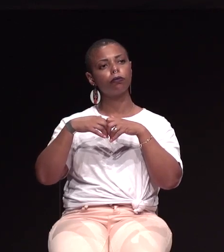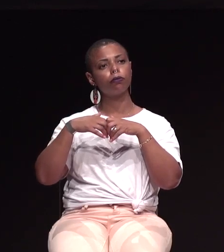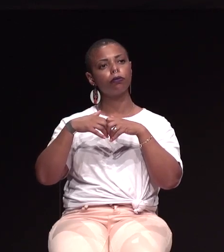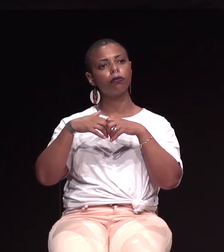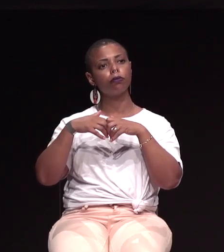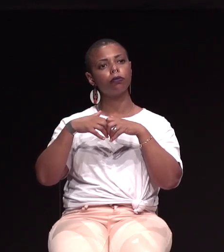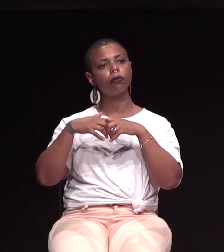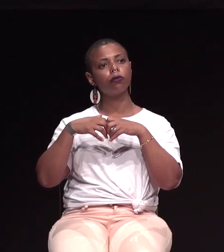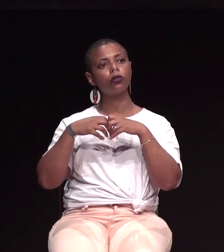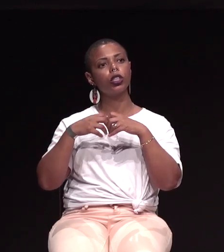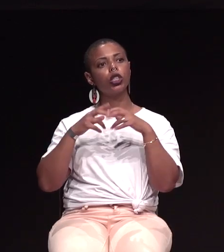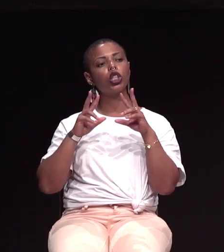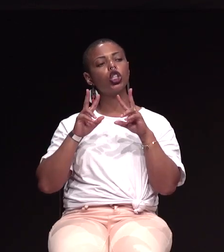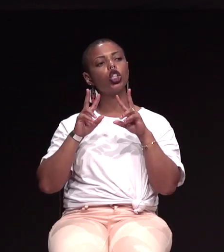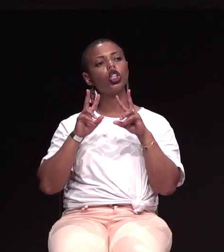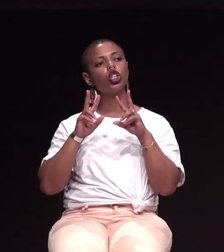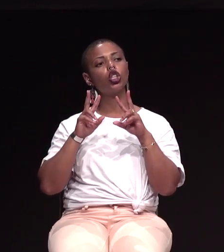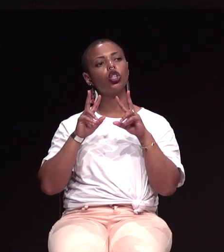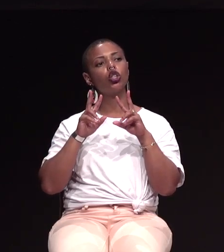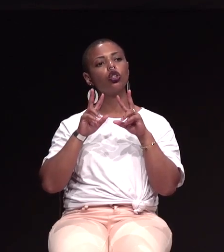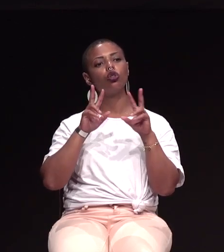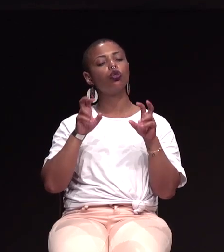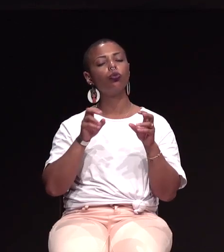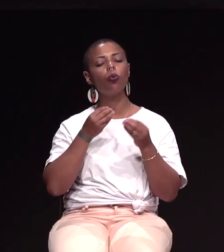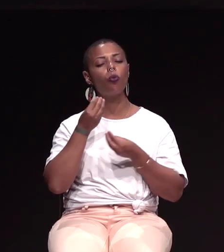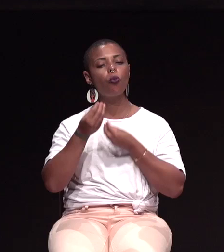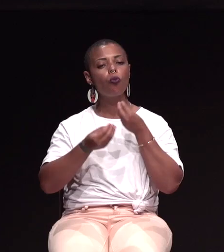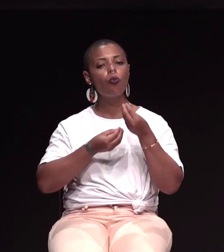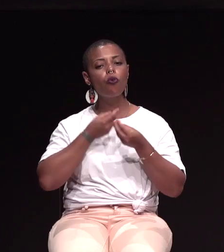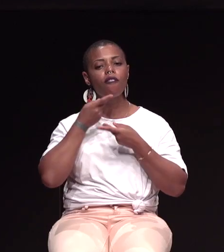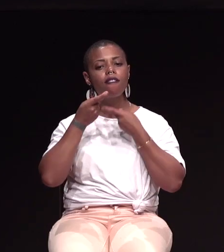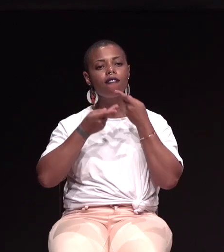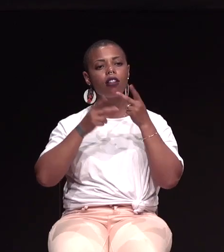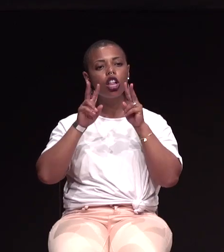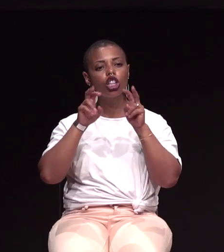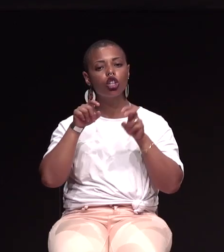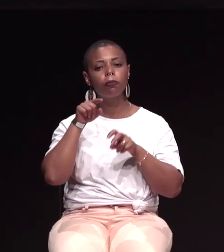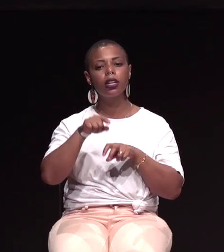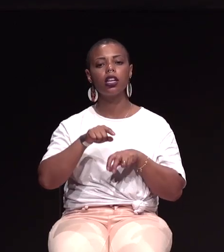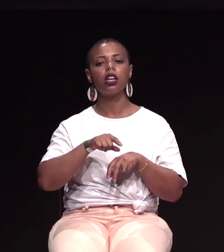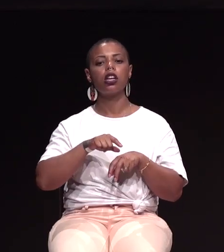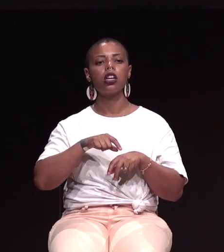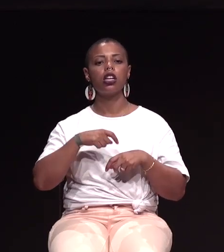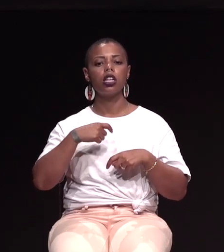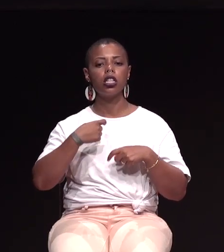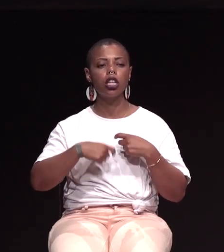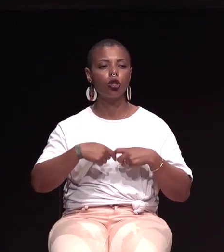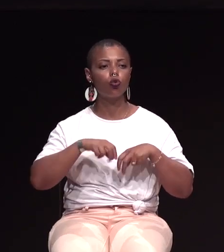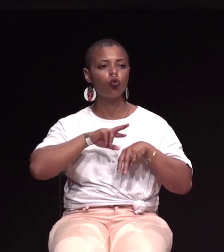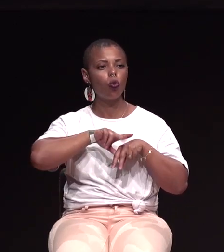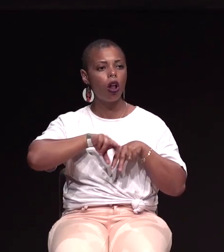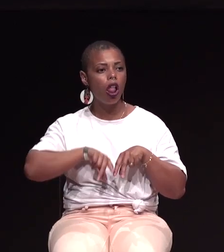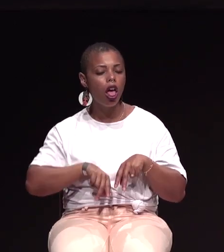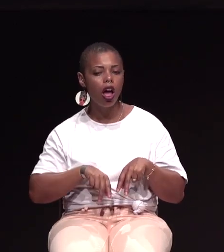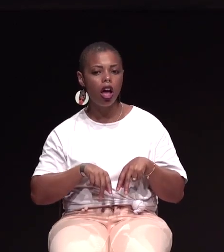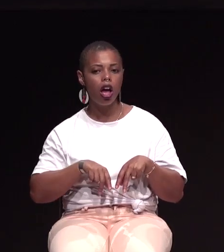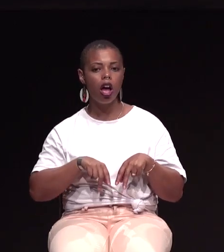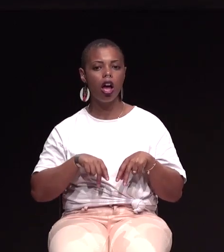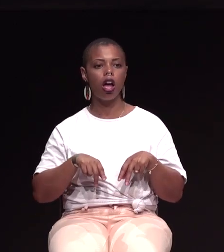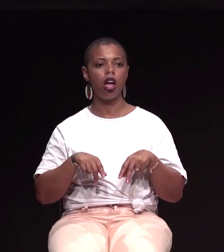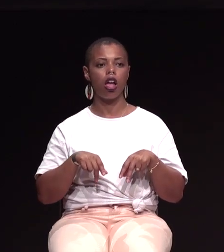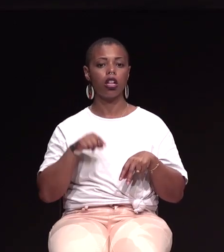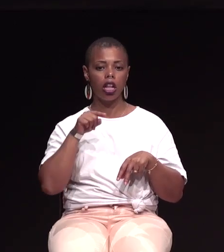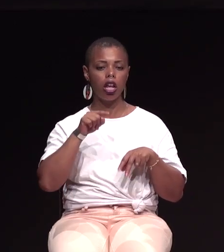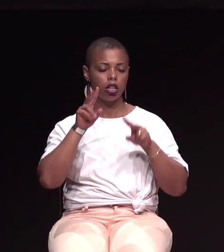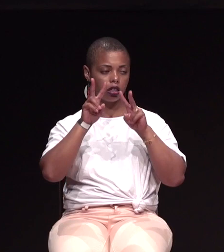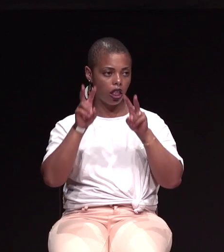a abordagem das questões de sexualidade, que isso é um tema, né? E